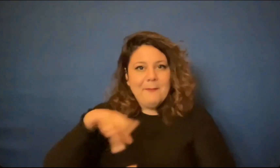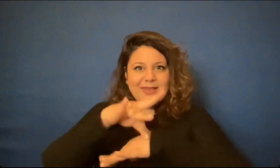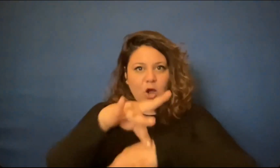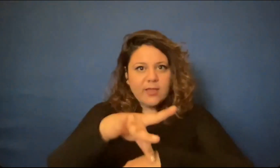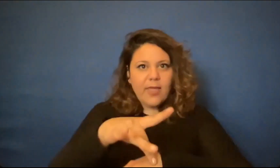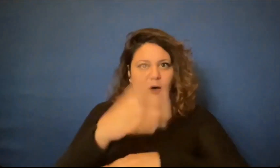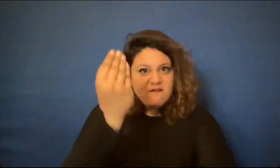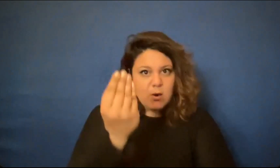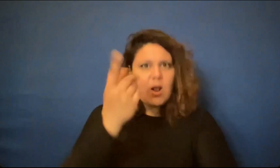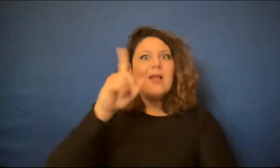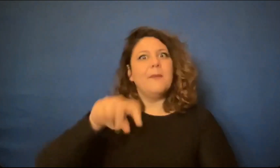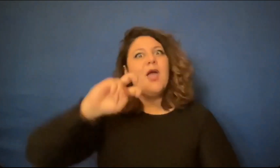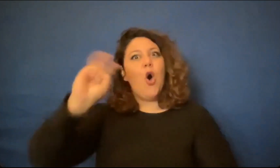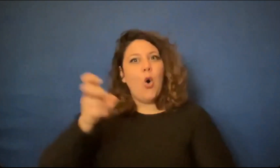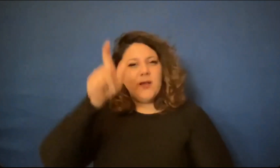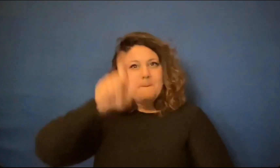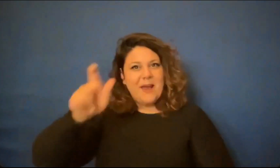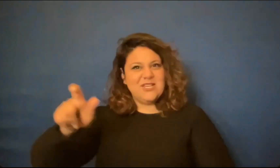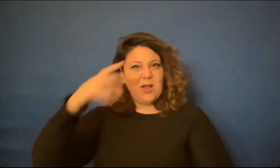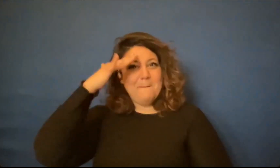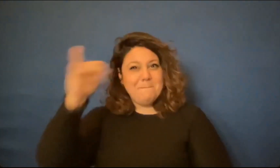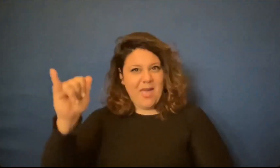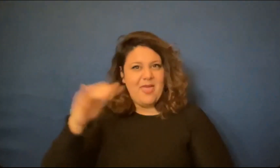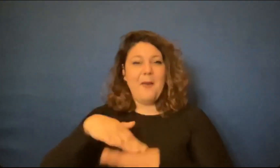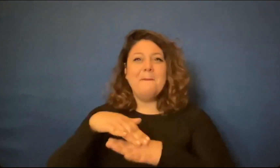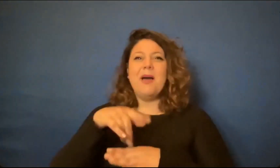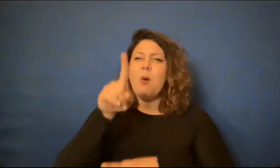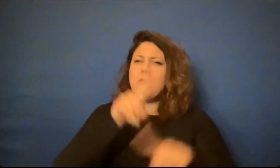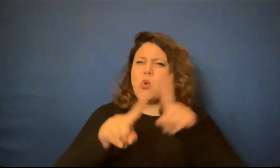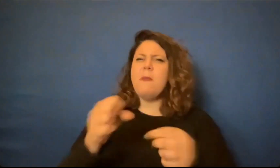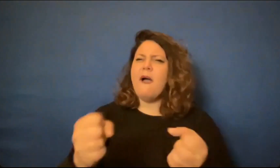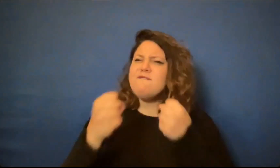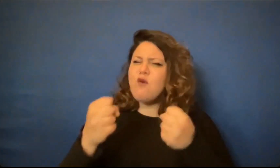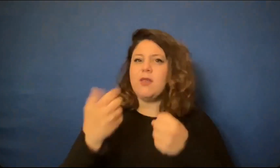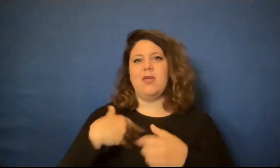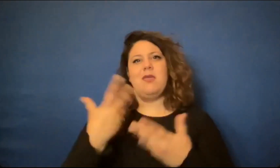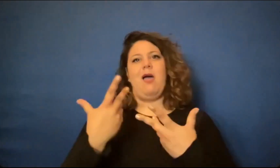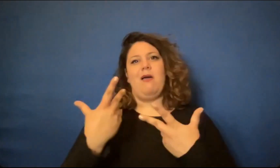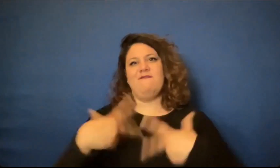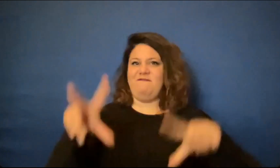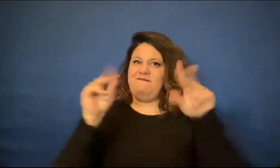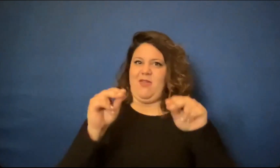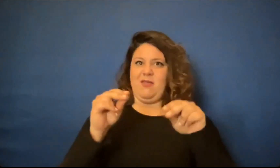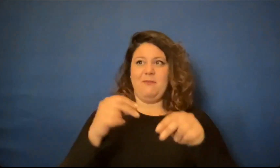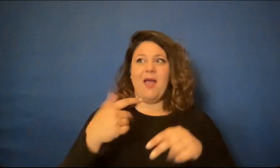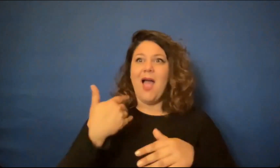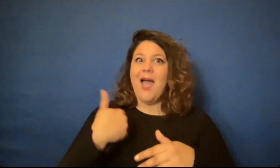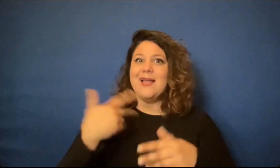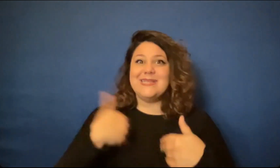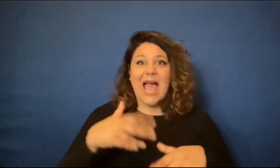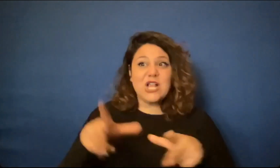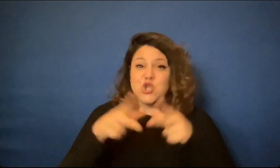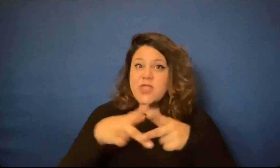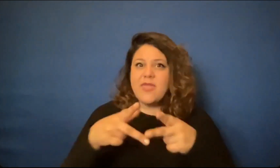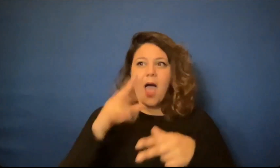que ayuden a gestionar una lacra, que deje de normalizarse esto en los centros y en la sociedad. Y si no participamos todos,